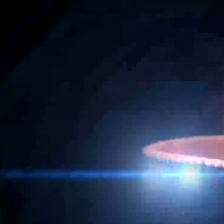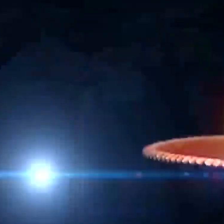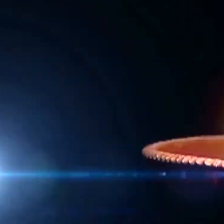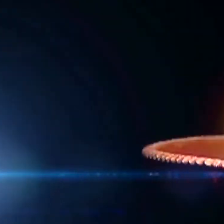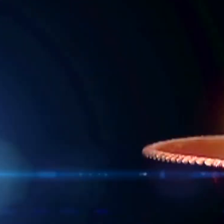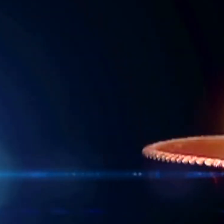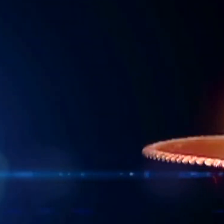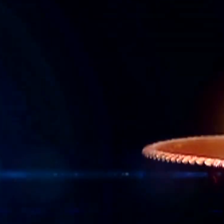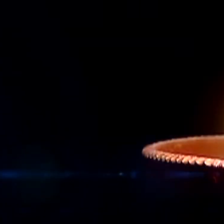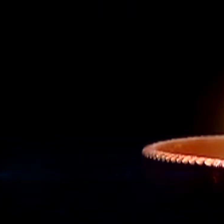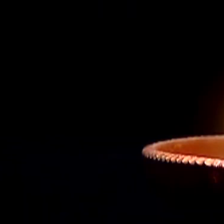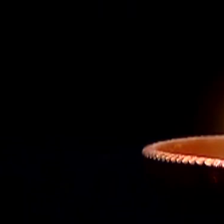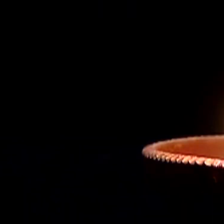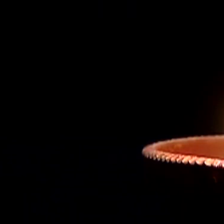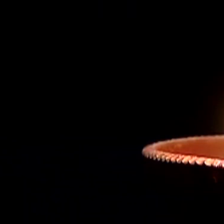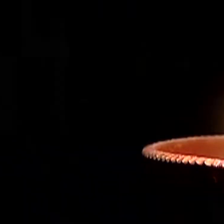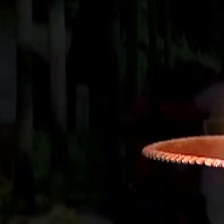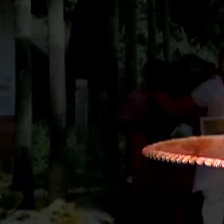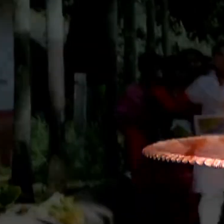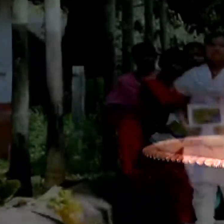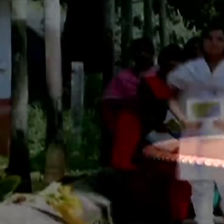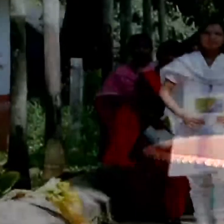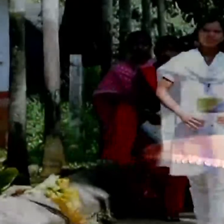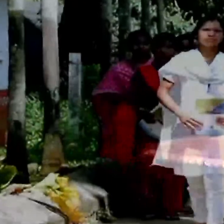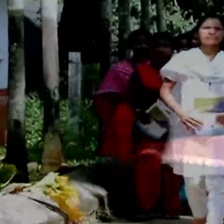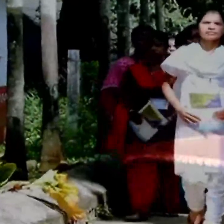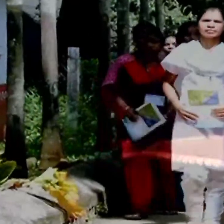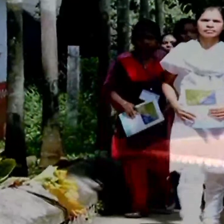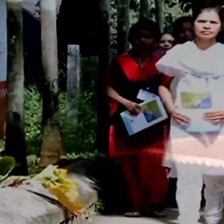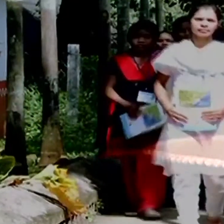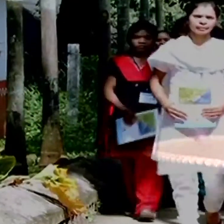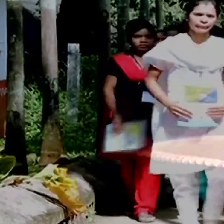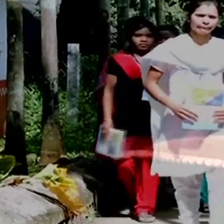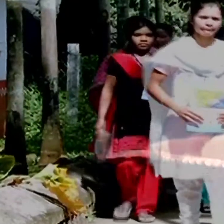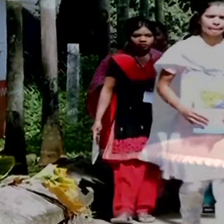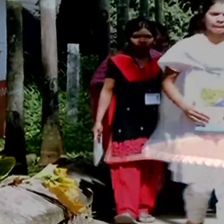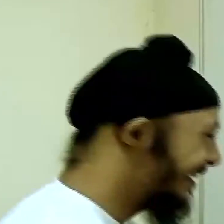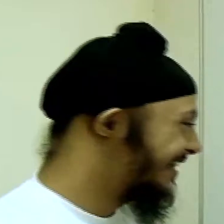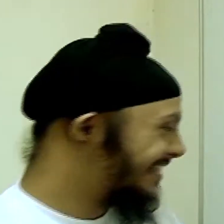जीवन ये प्रकाशित करने, राहों को आलोकित करने,